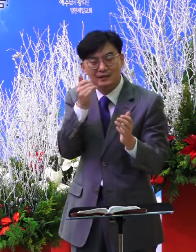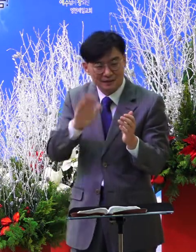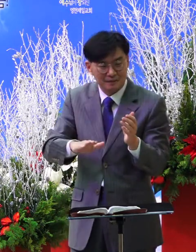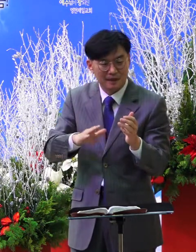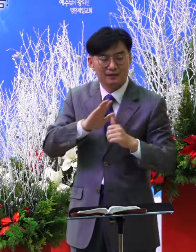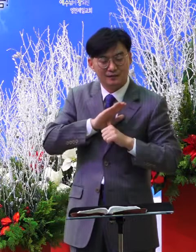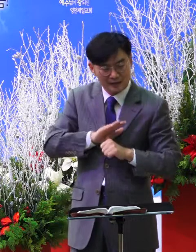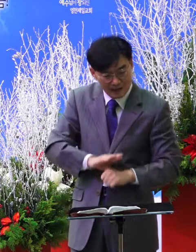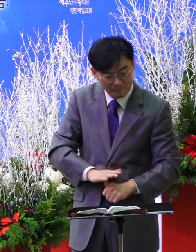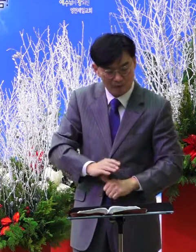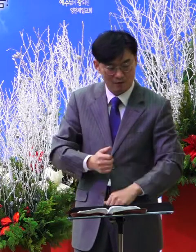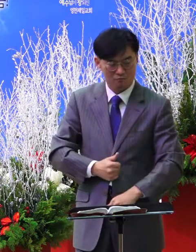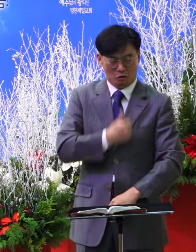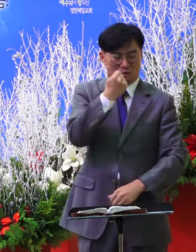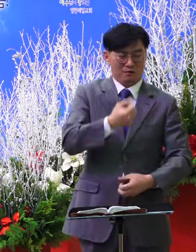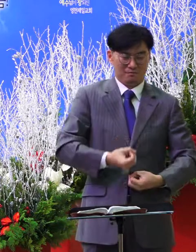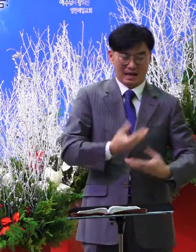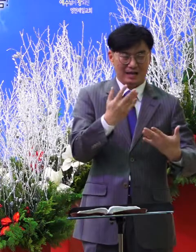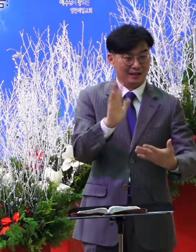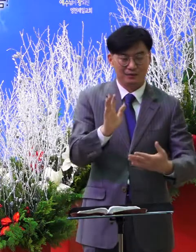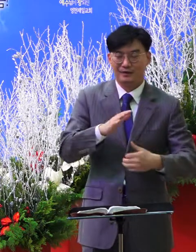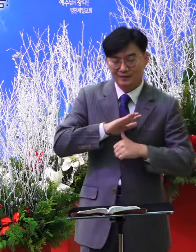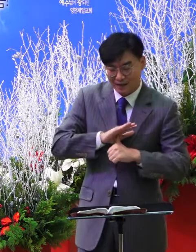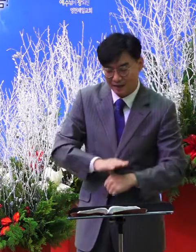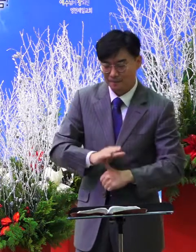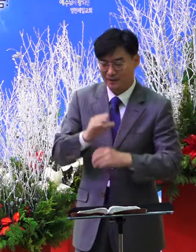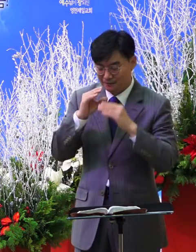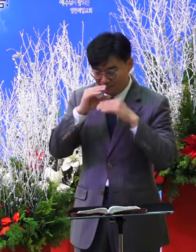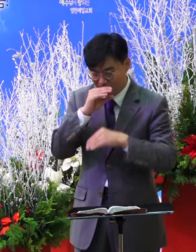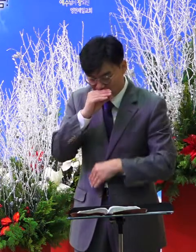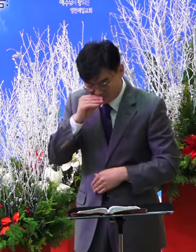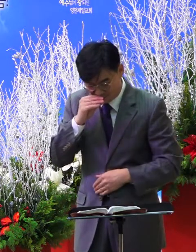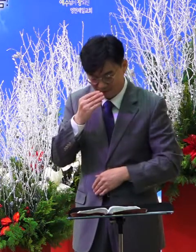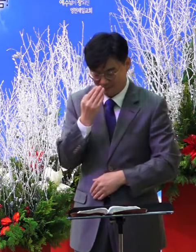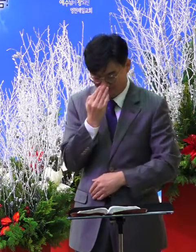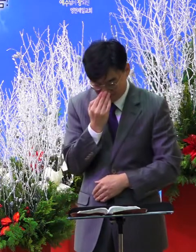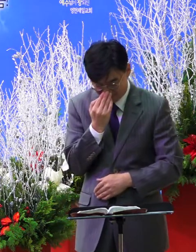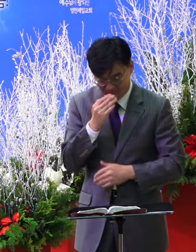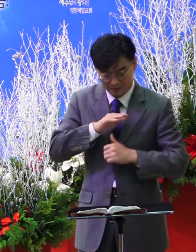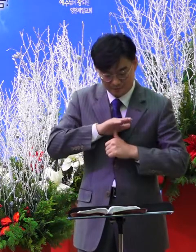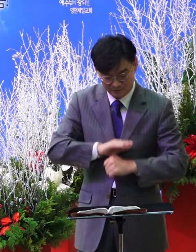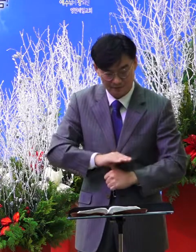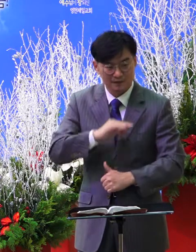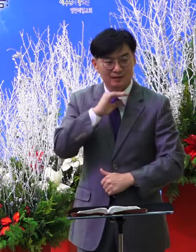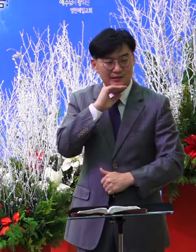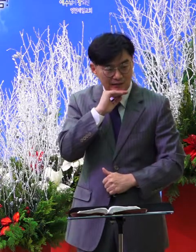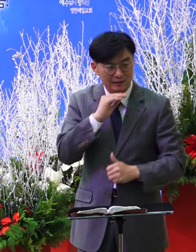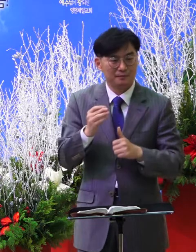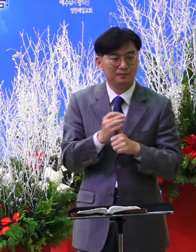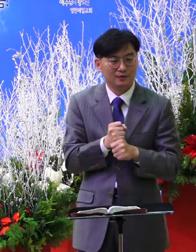고난 속에서 우리는 참고 인내하고 기다리는 그런 사람이 되어야 합니다.